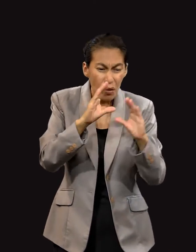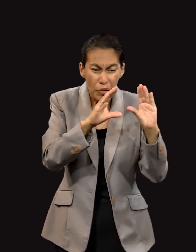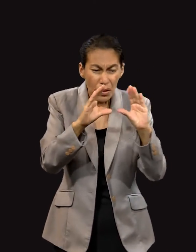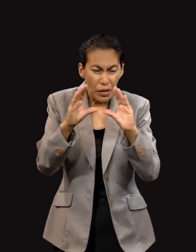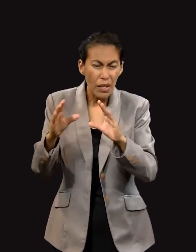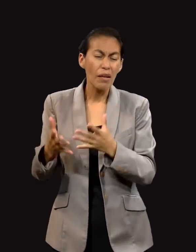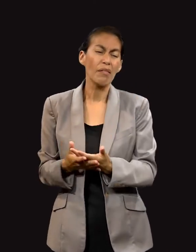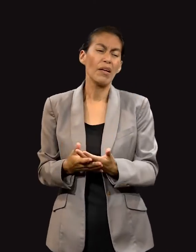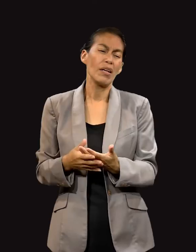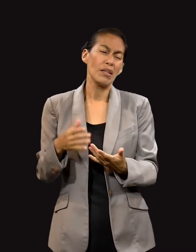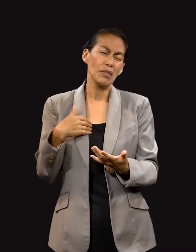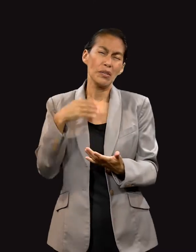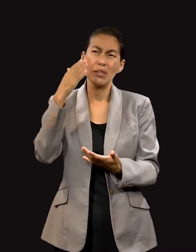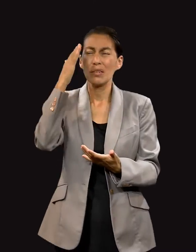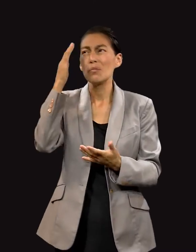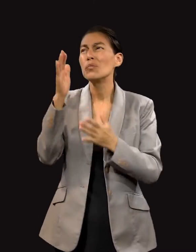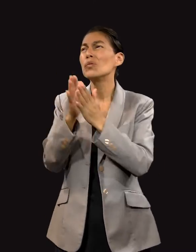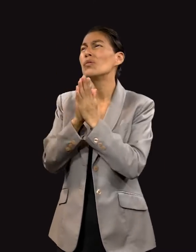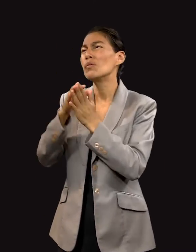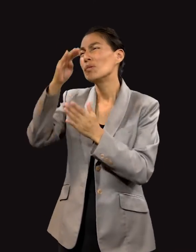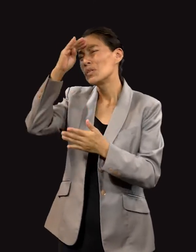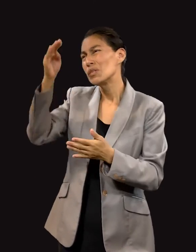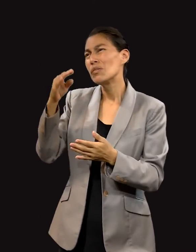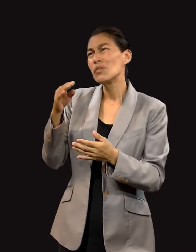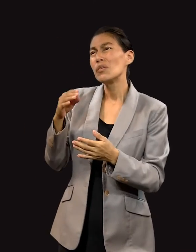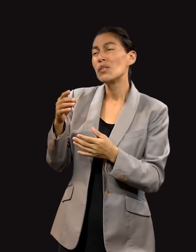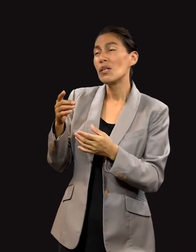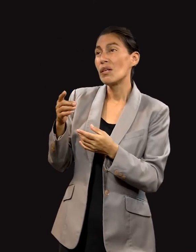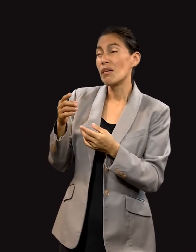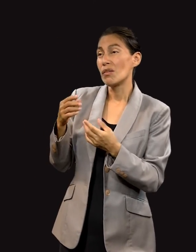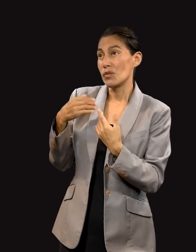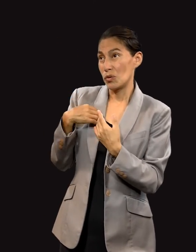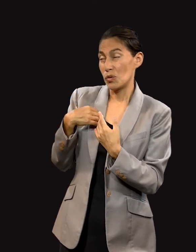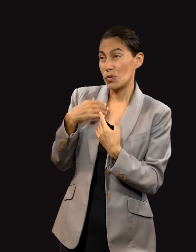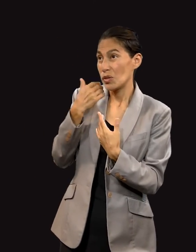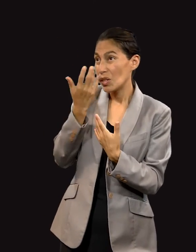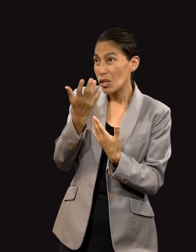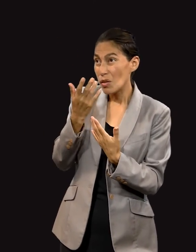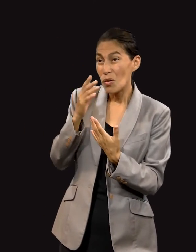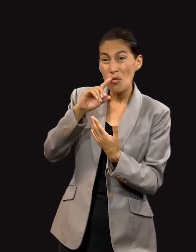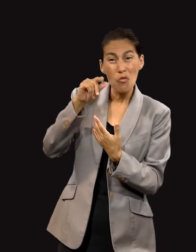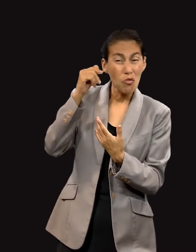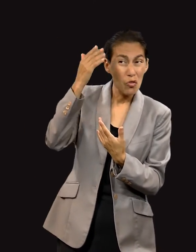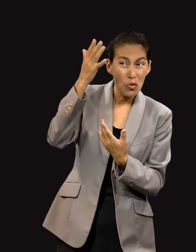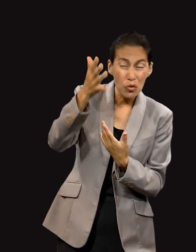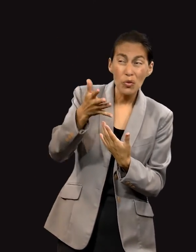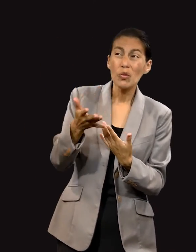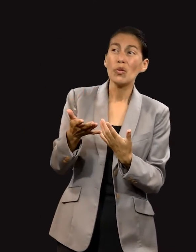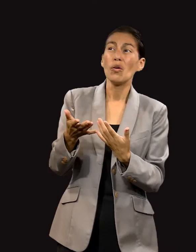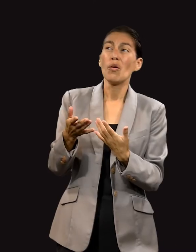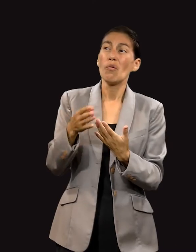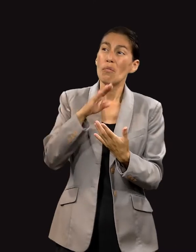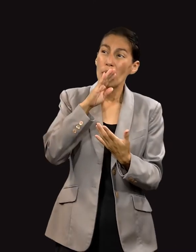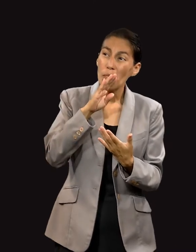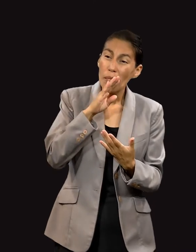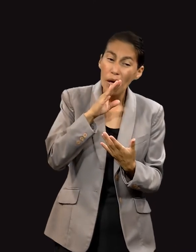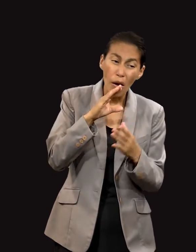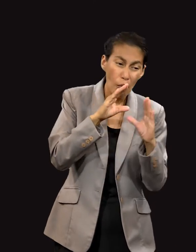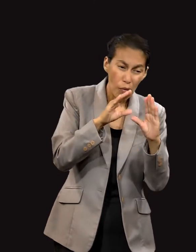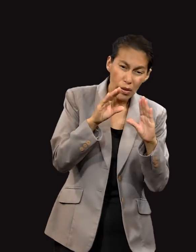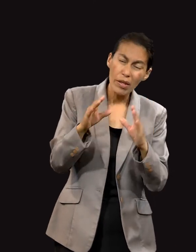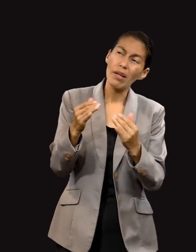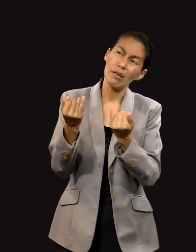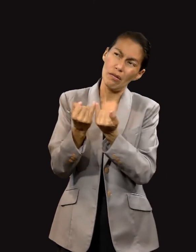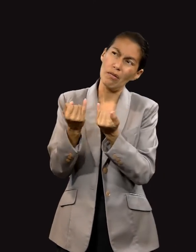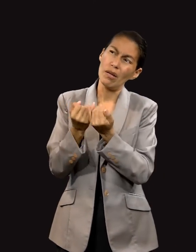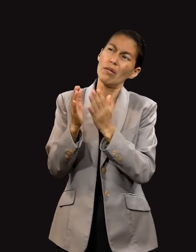Señor, dame el deseo de un día poder cuidar a mi mamá también. Y pues, Dios me lo concedió. Cuando mamá ya no tuvo dinero,